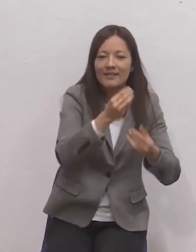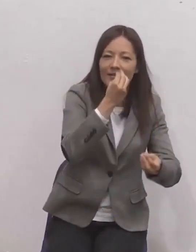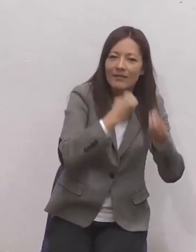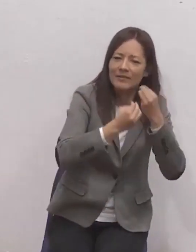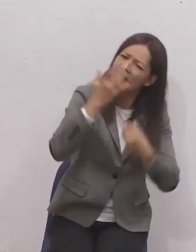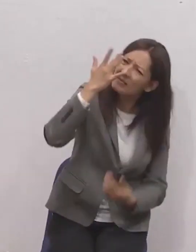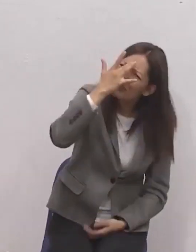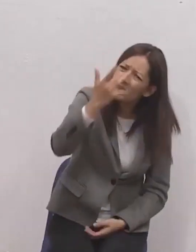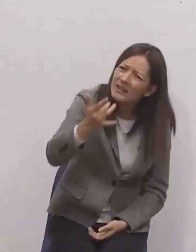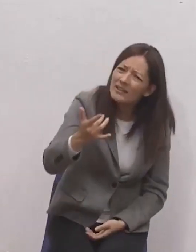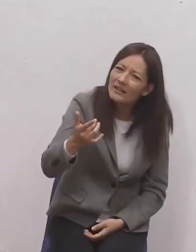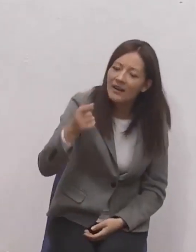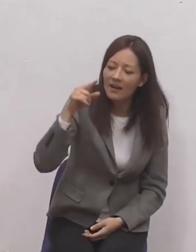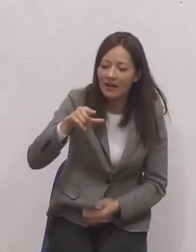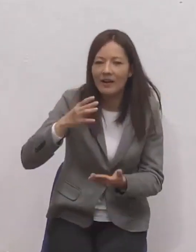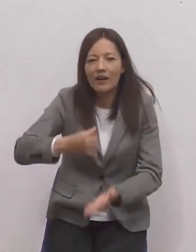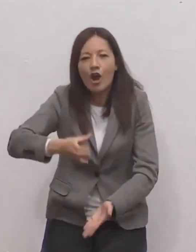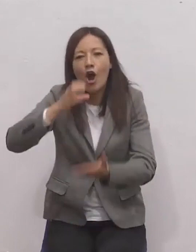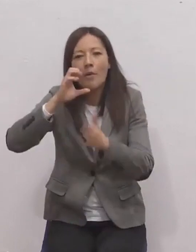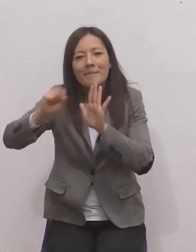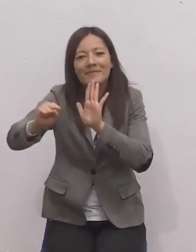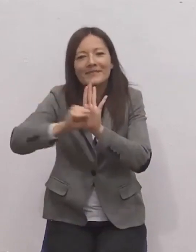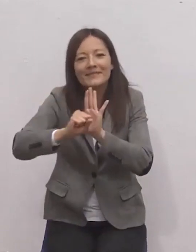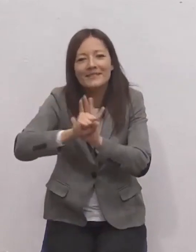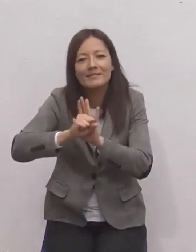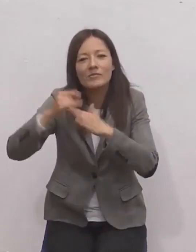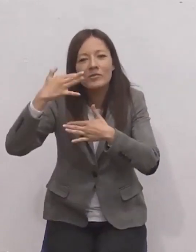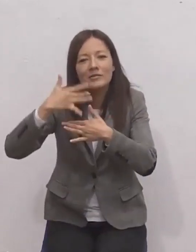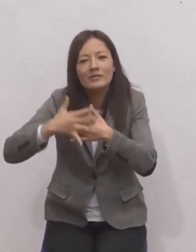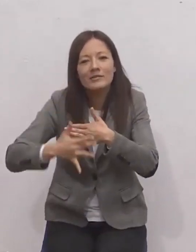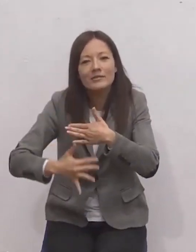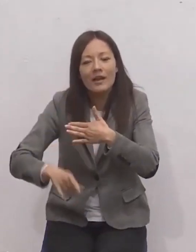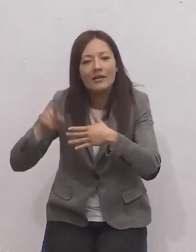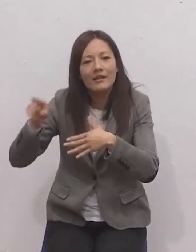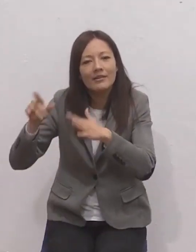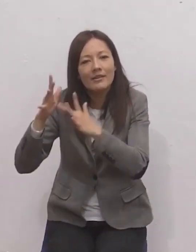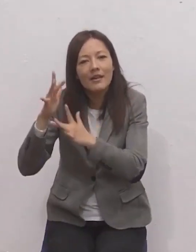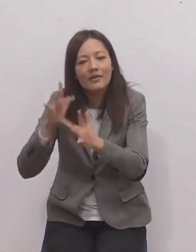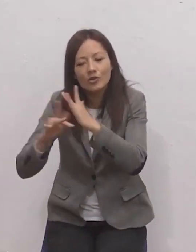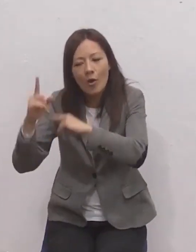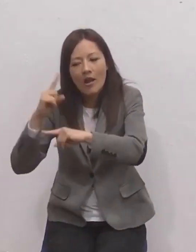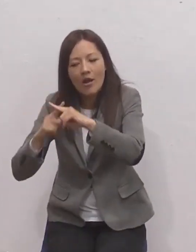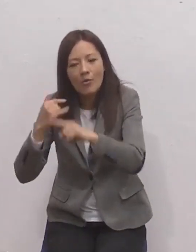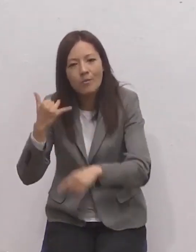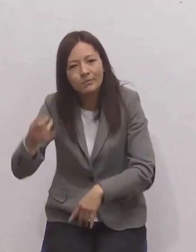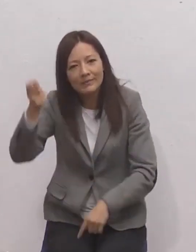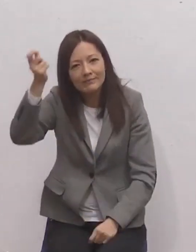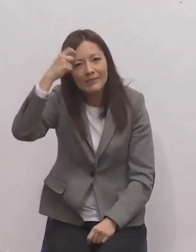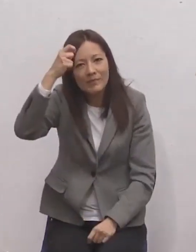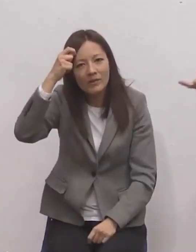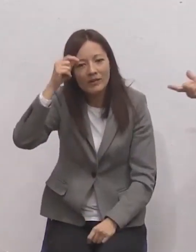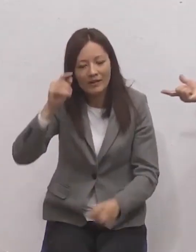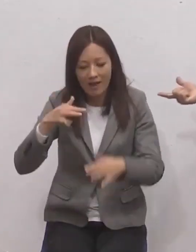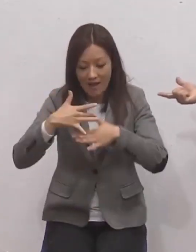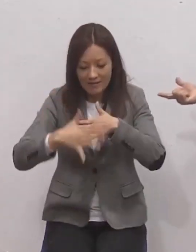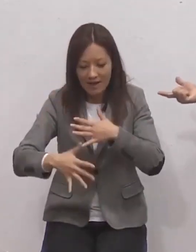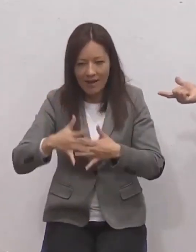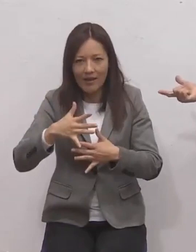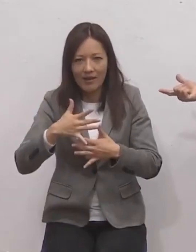¿Por qué? Porque la copa representa la sangre que Jesús derramó por su